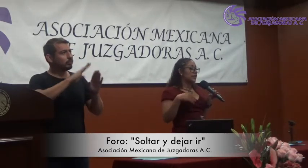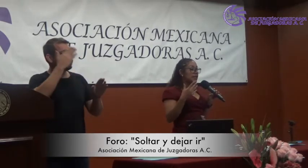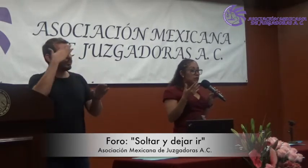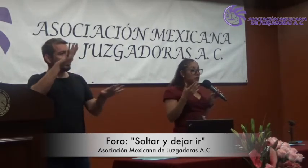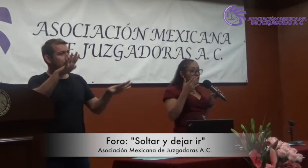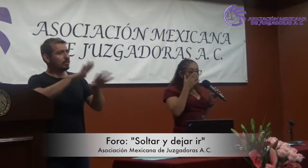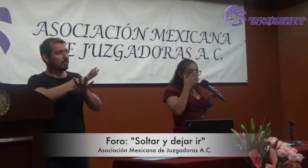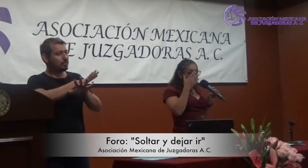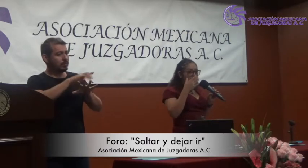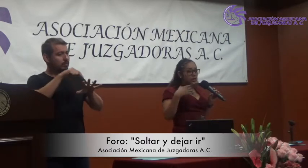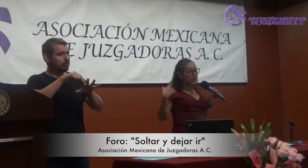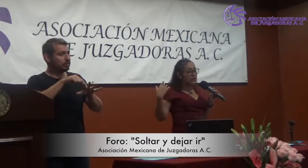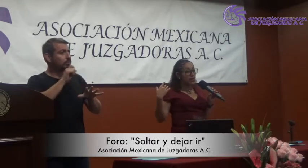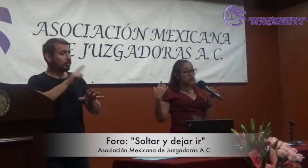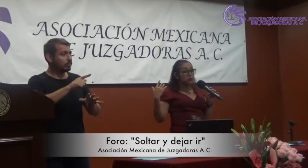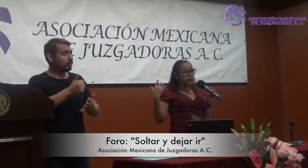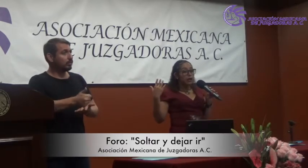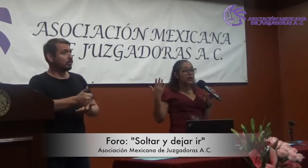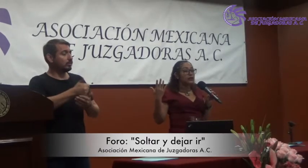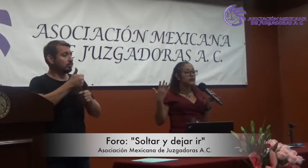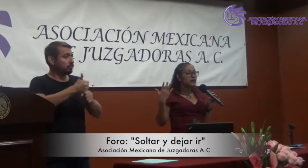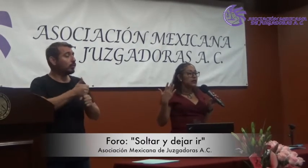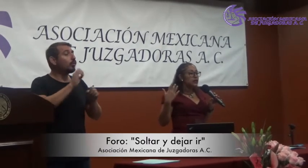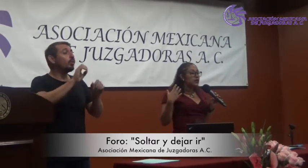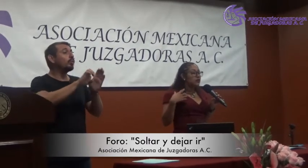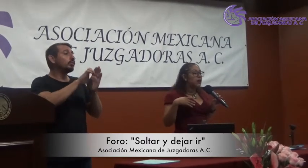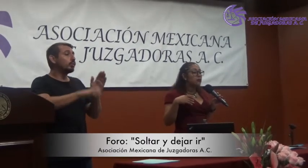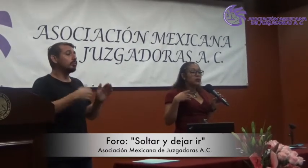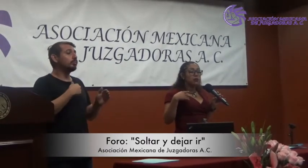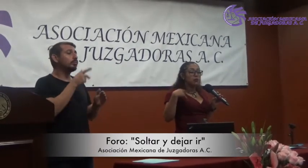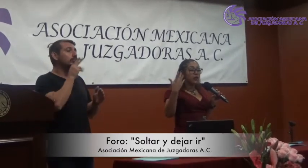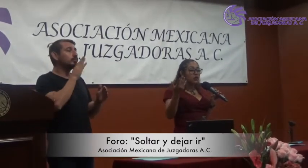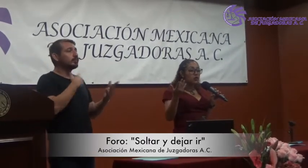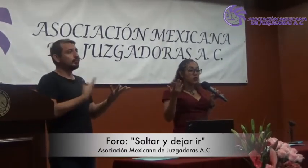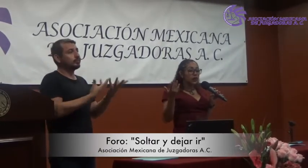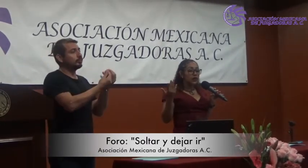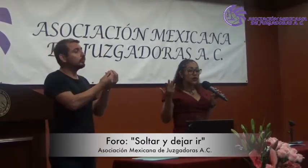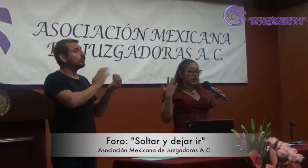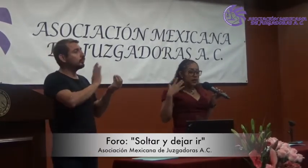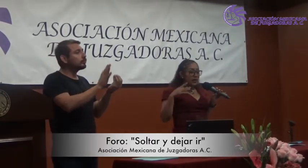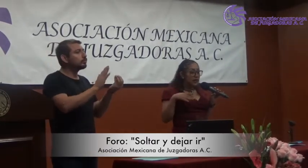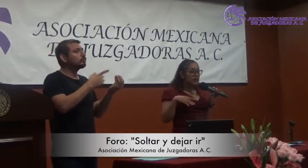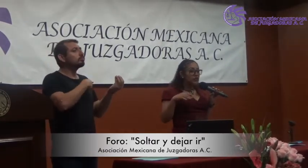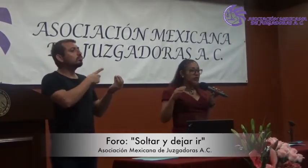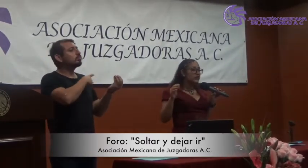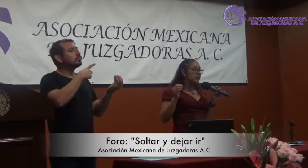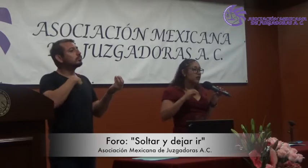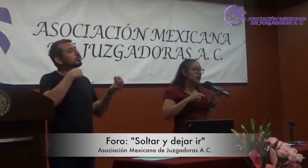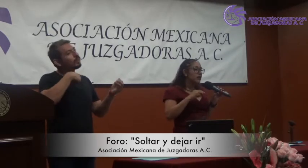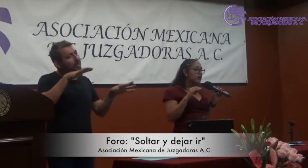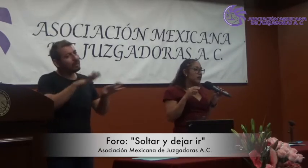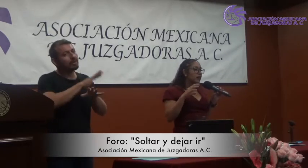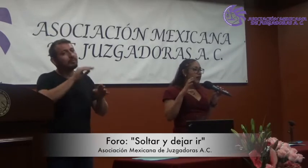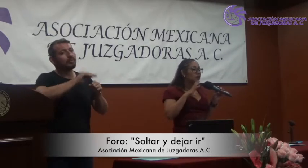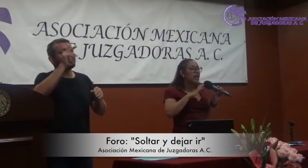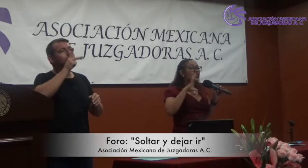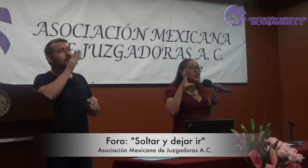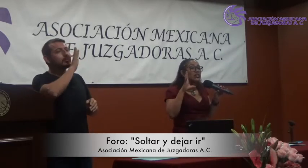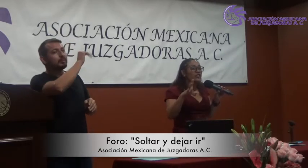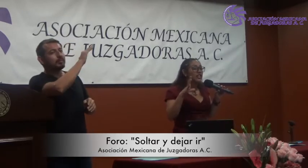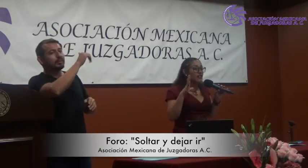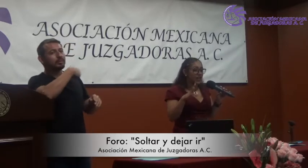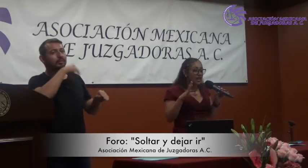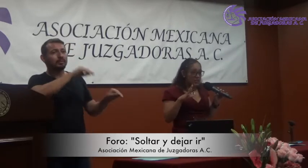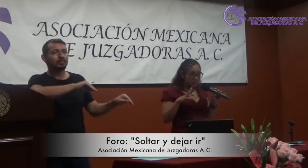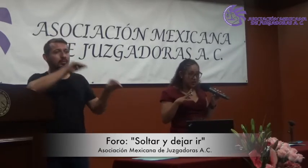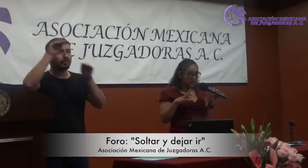cuando crecemos y dejamos la casa de los papás, vamos a vivir a otro lugar. Entonces, a todo